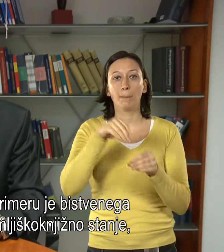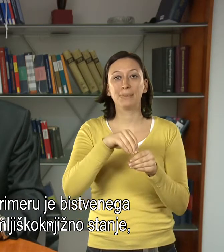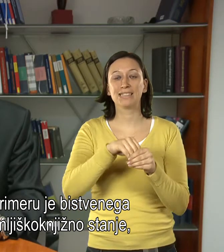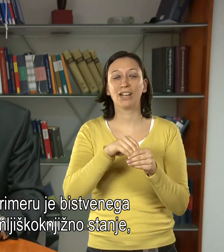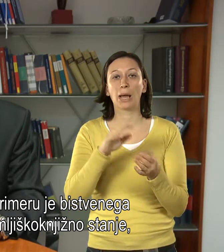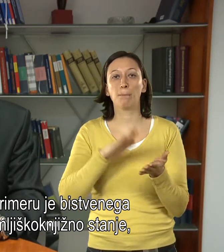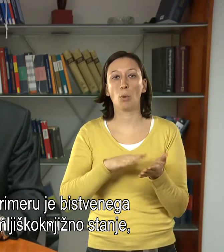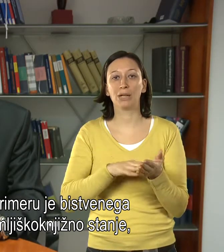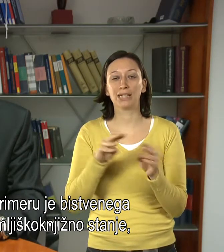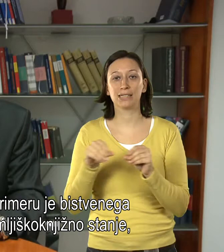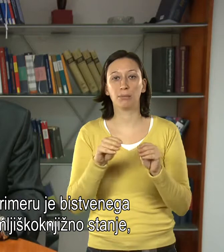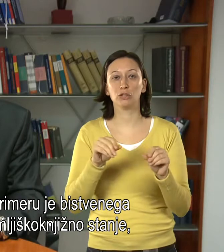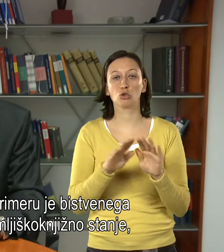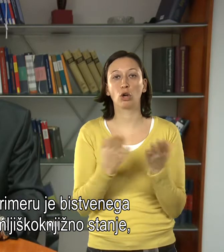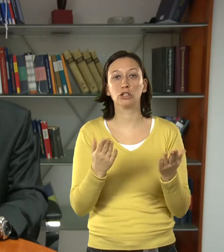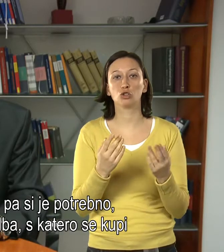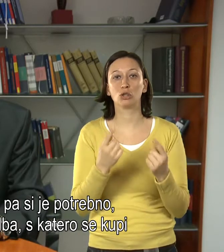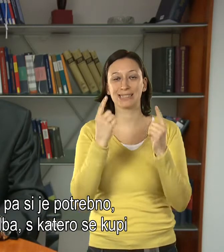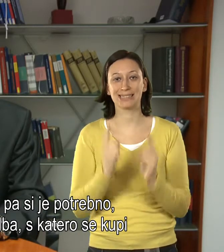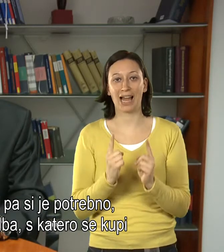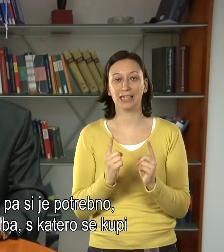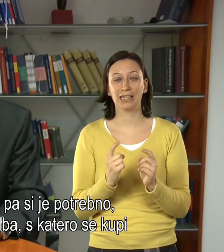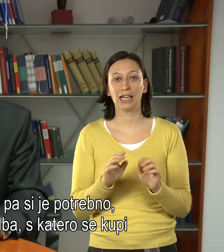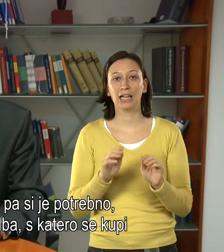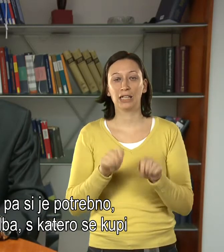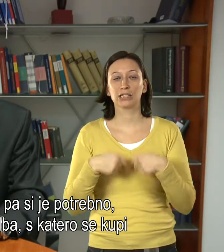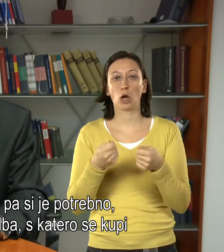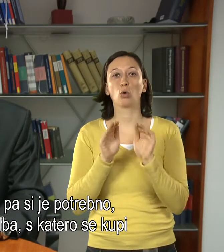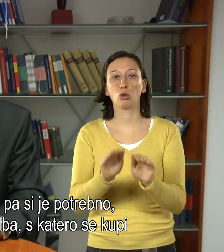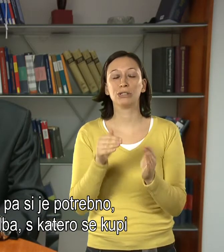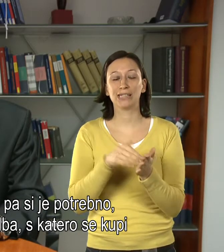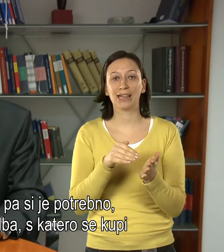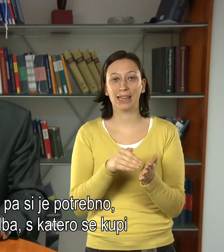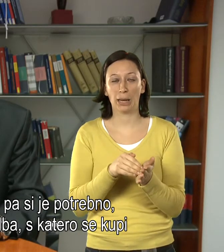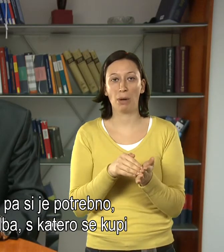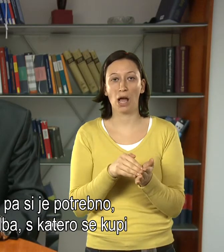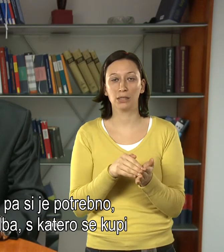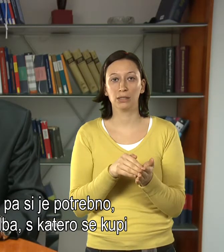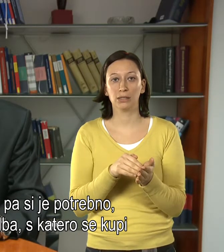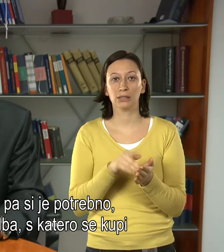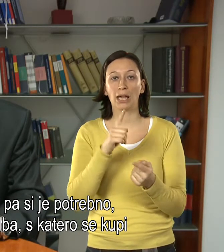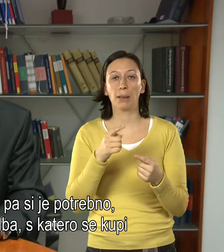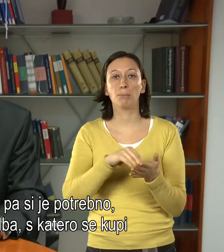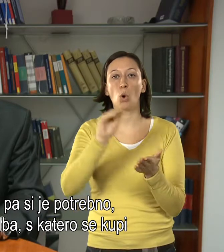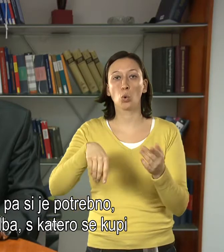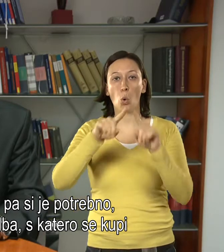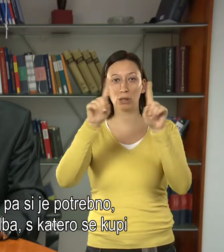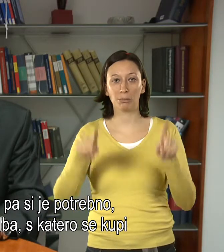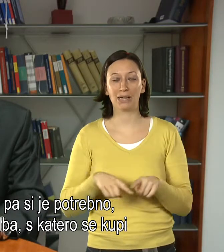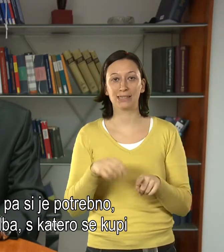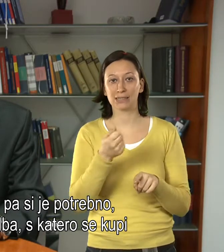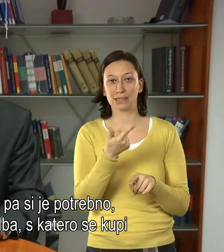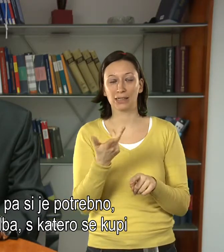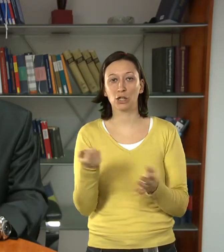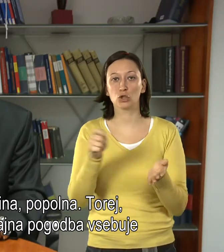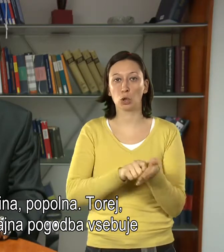bistvenega pomena zemljiškoknjižno stanje in zagotoviti si je potrebno, da je pogodba, s katero